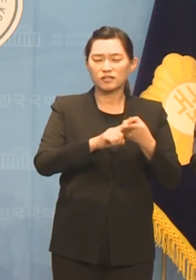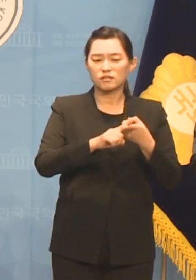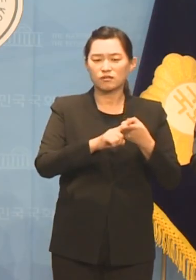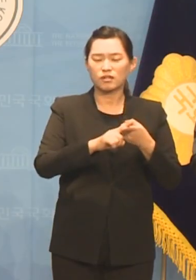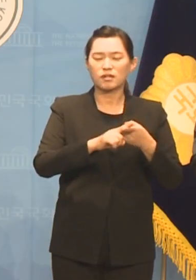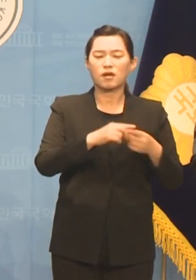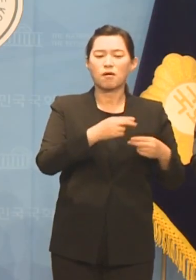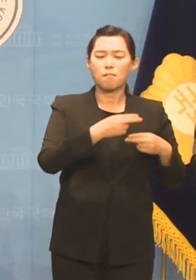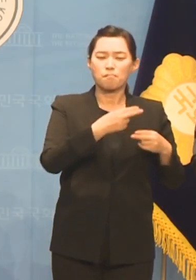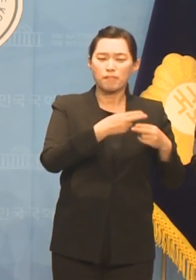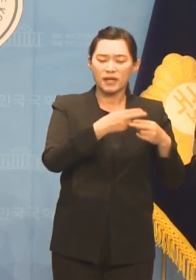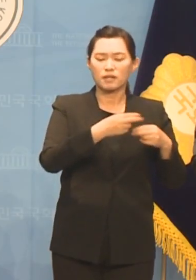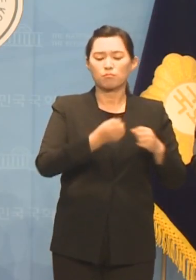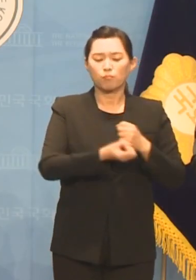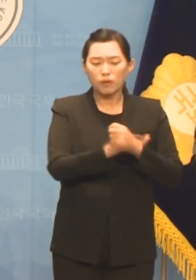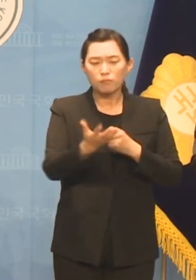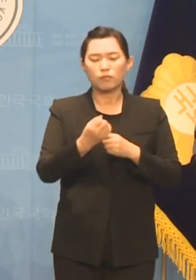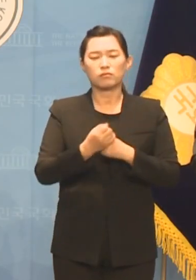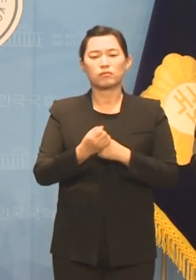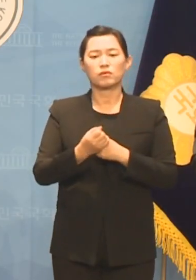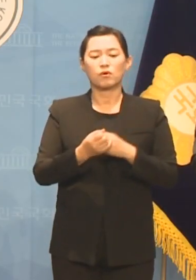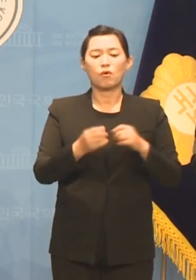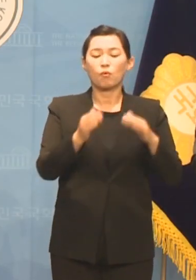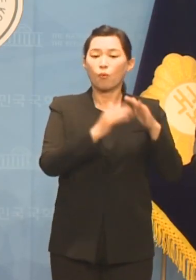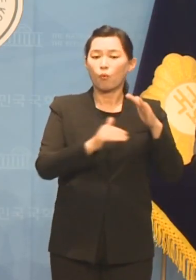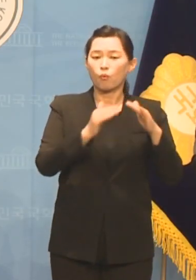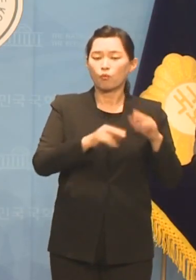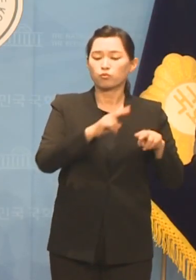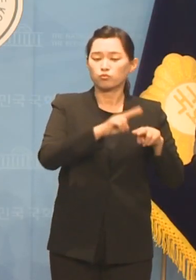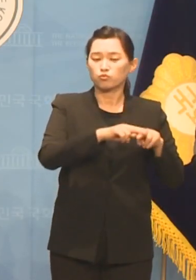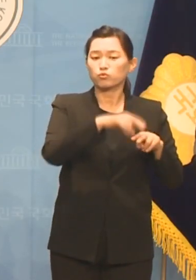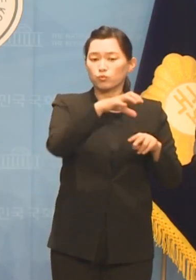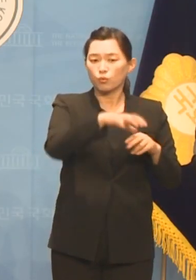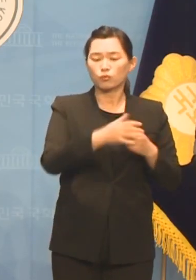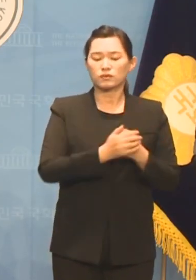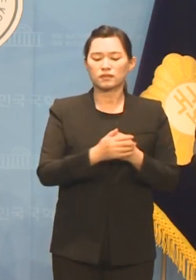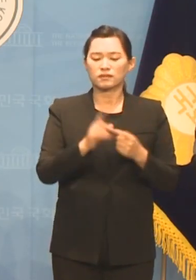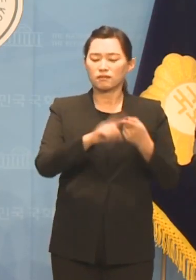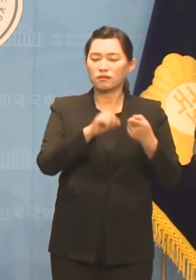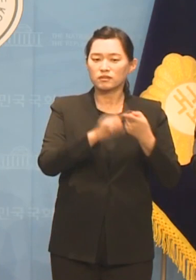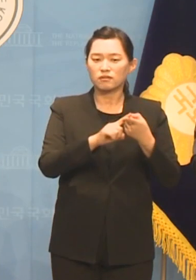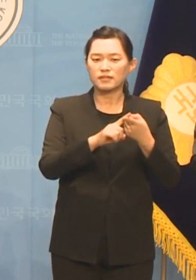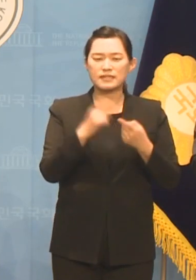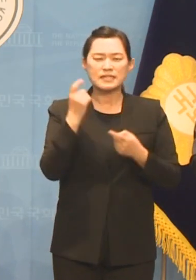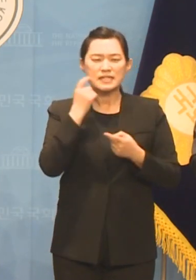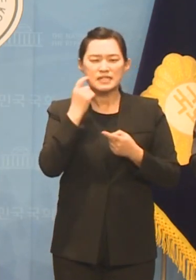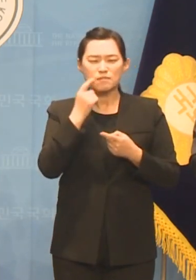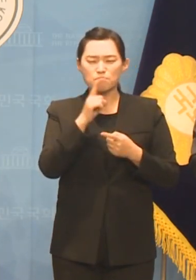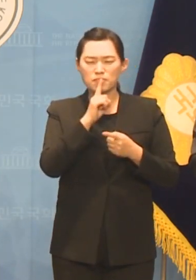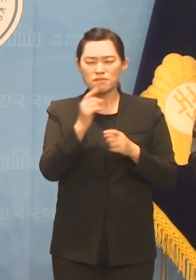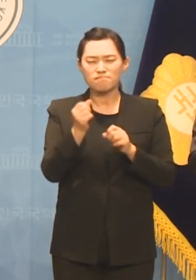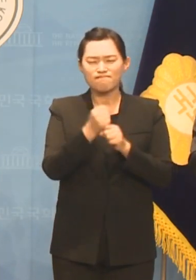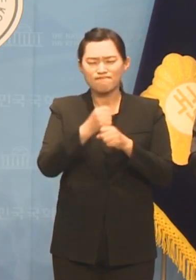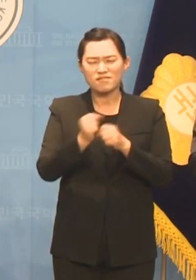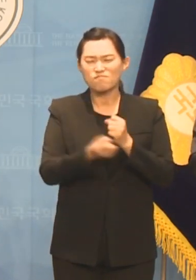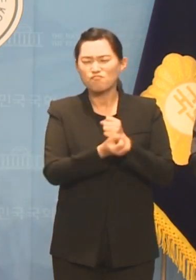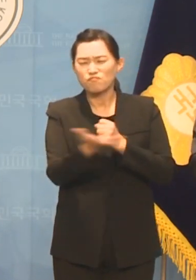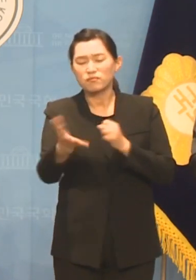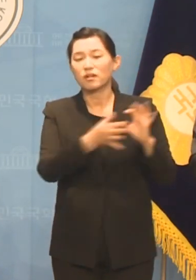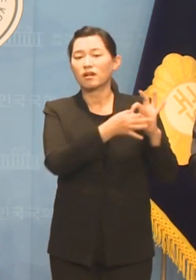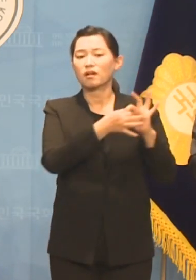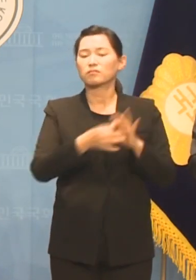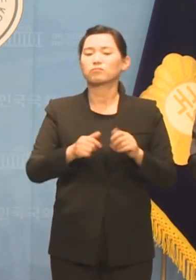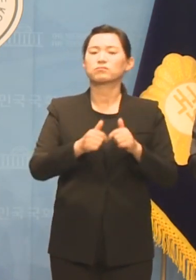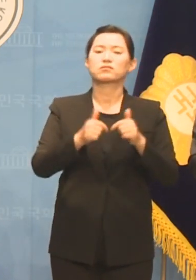배포, 그다음 헌법재판소 및 공수처를 겨냥한 허위조작 정보 유포가 지속적으로 증가하고 있는 측면,